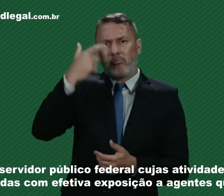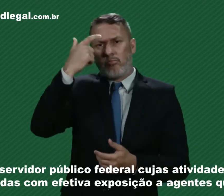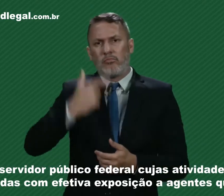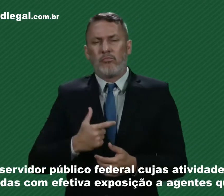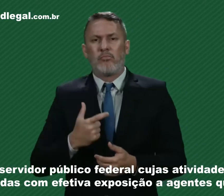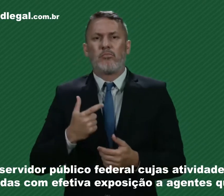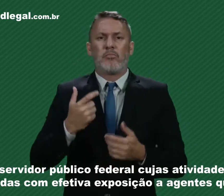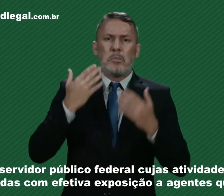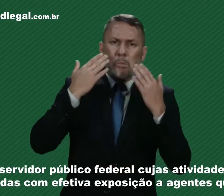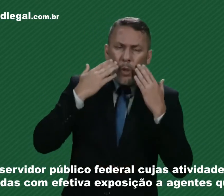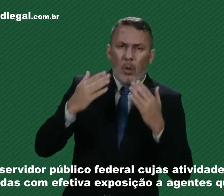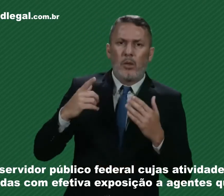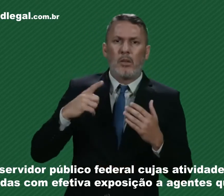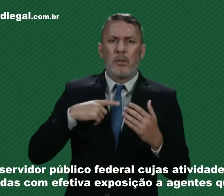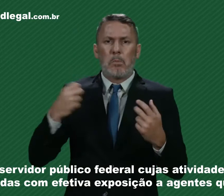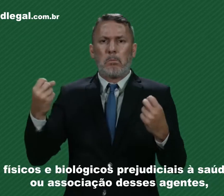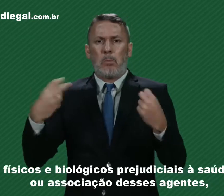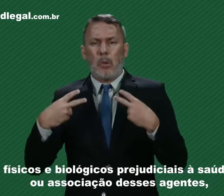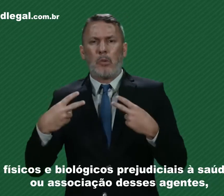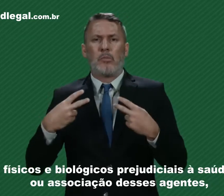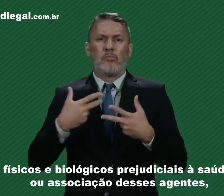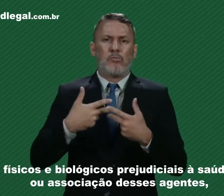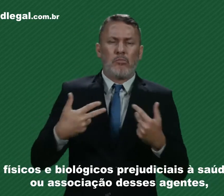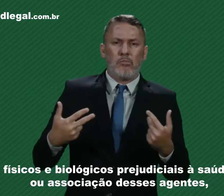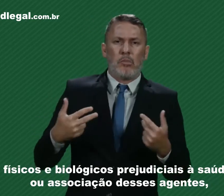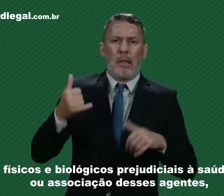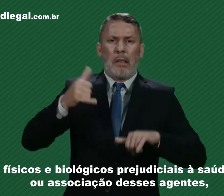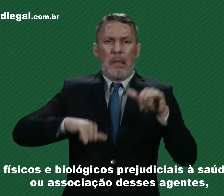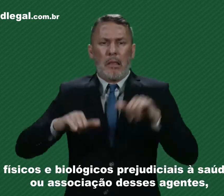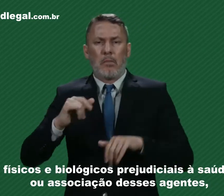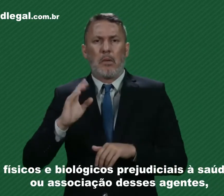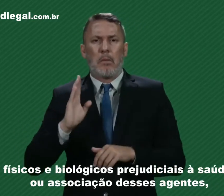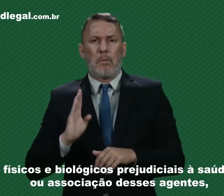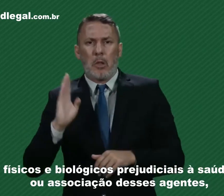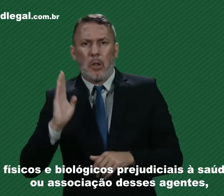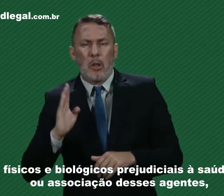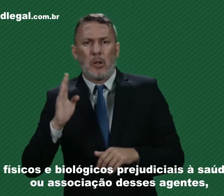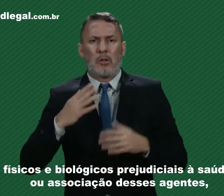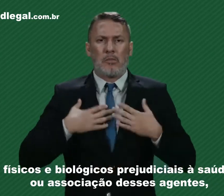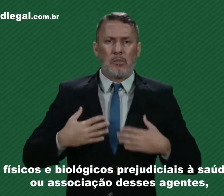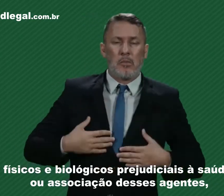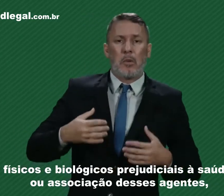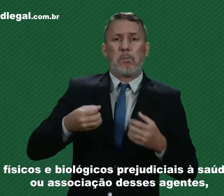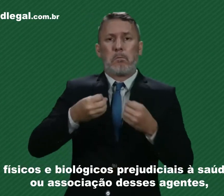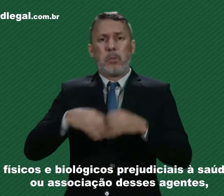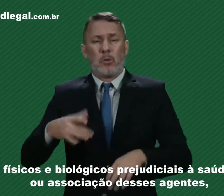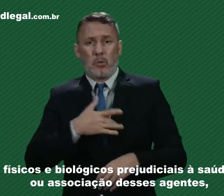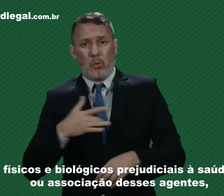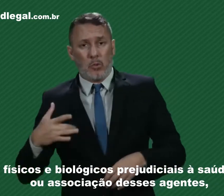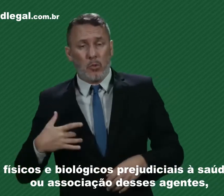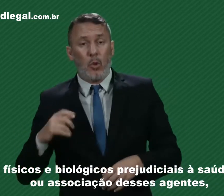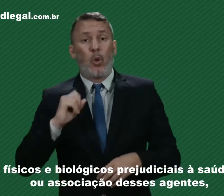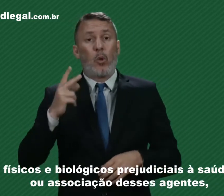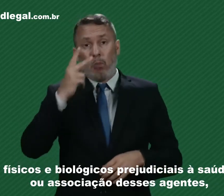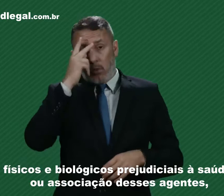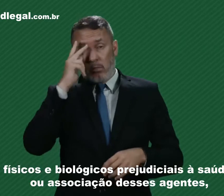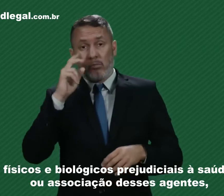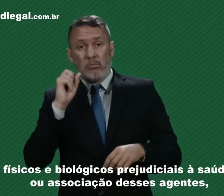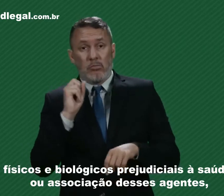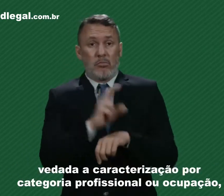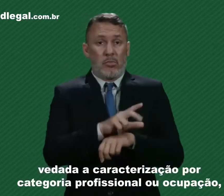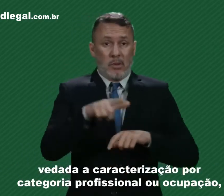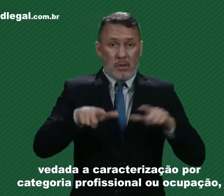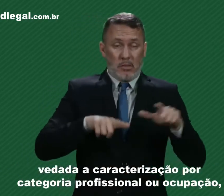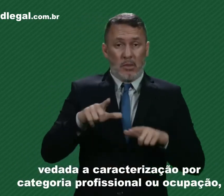efetiva exposição a agentes químicos, físicos e biológicos prejudiciais à saúde ou associação desses